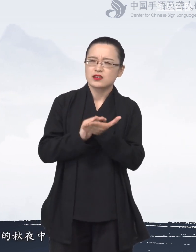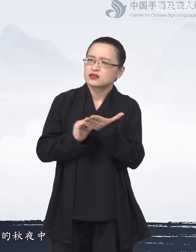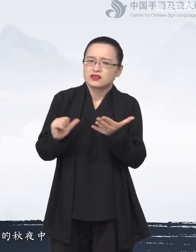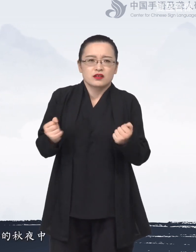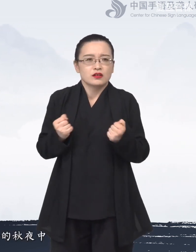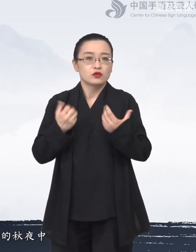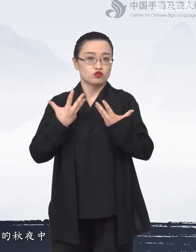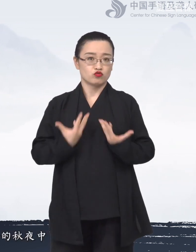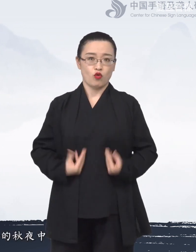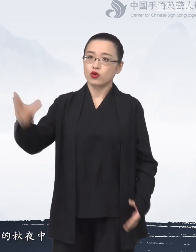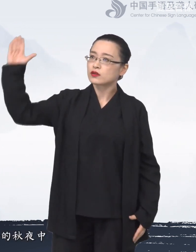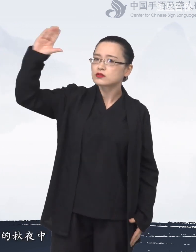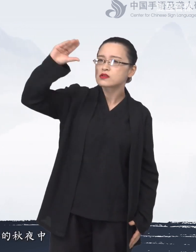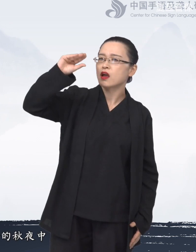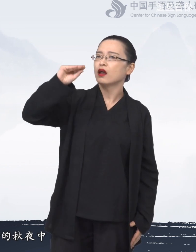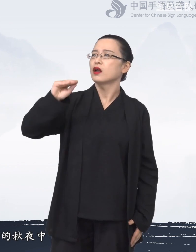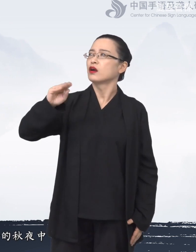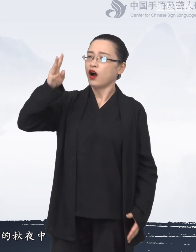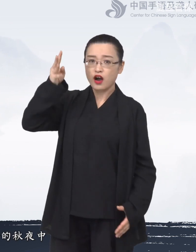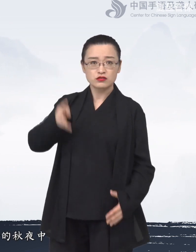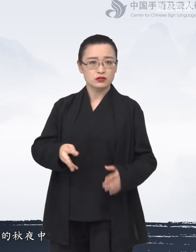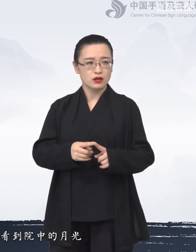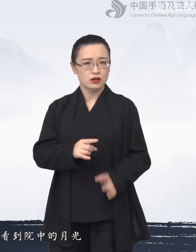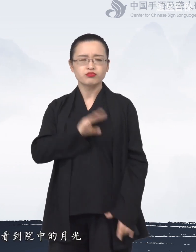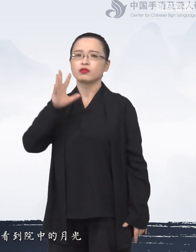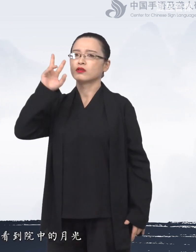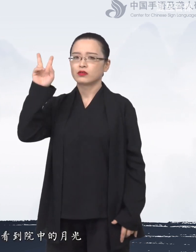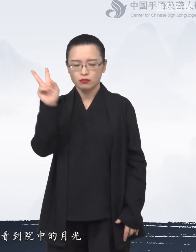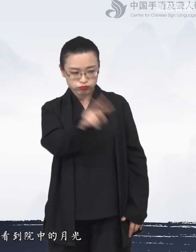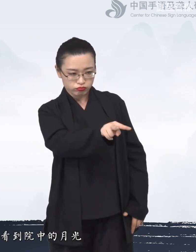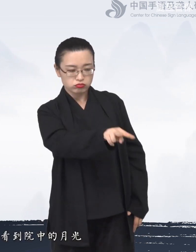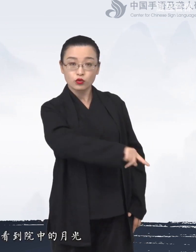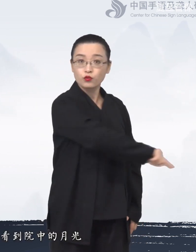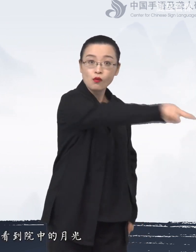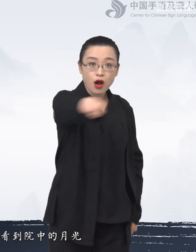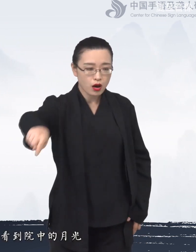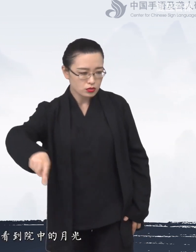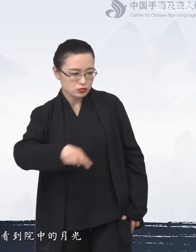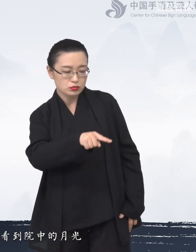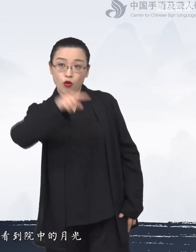在清冷的秋夜中，诗人不经意地看到院